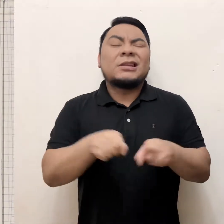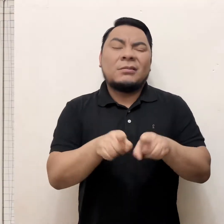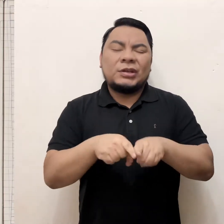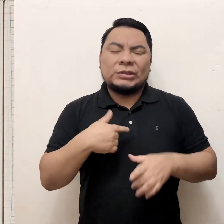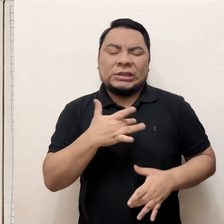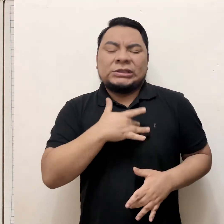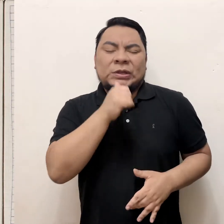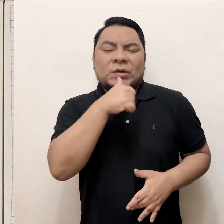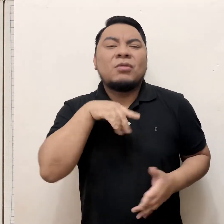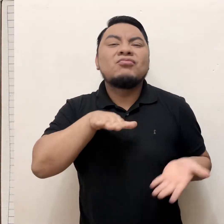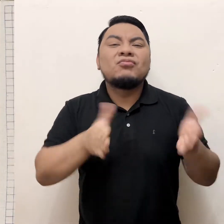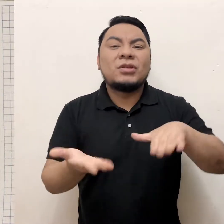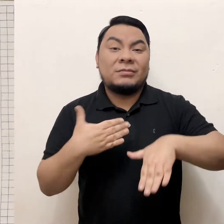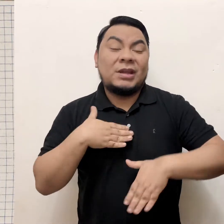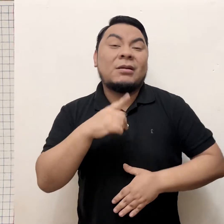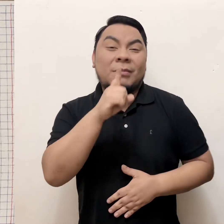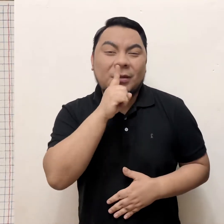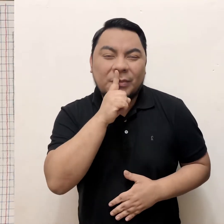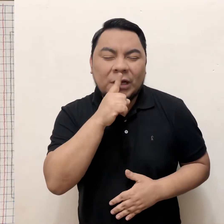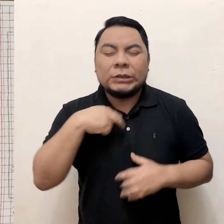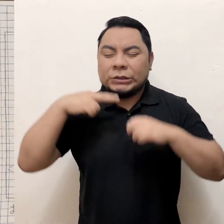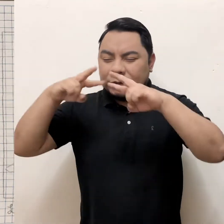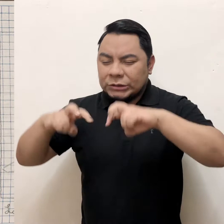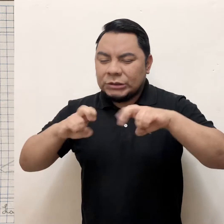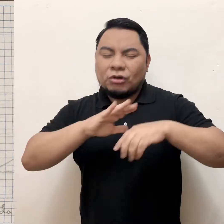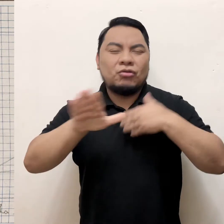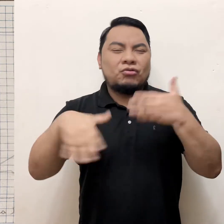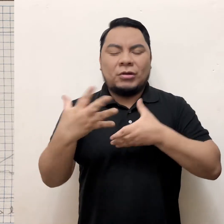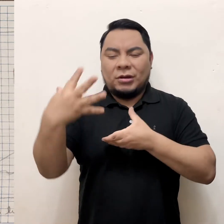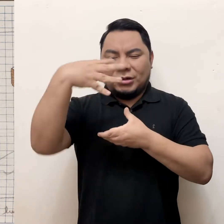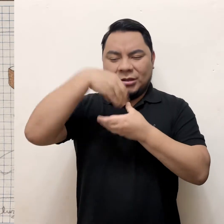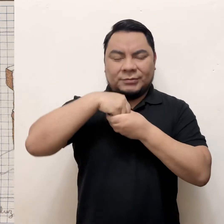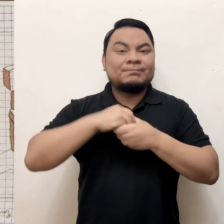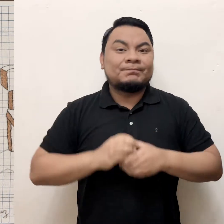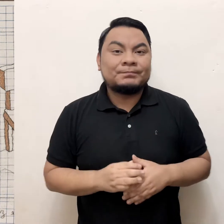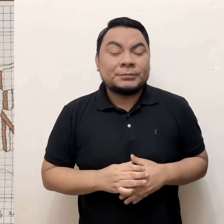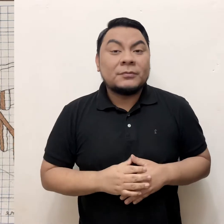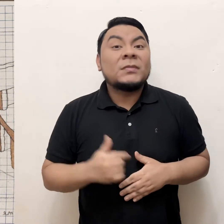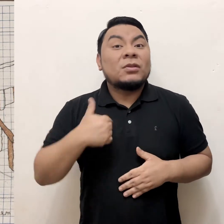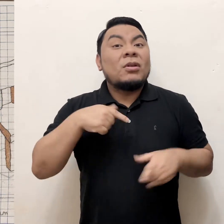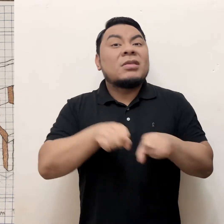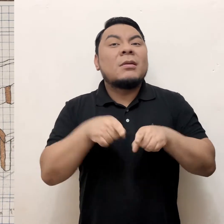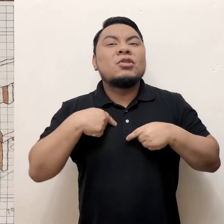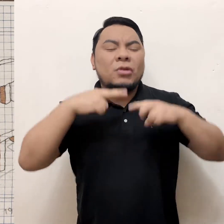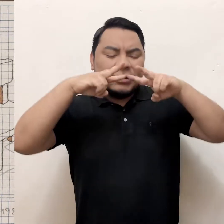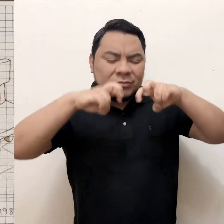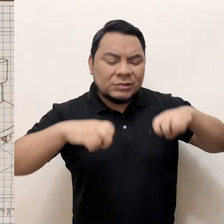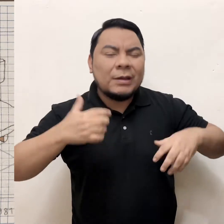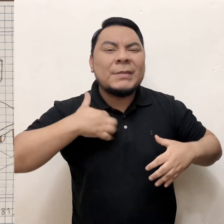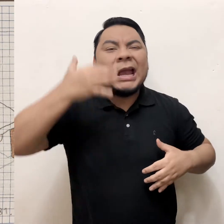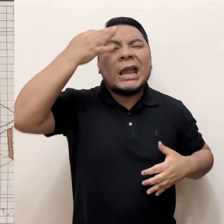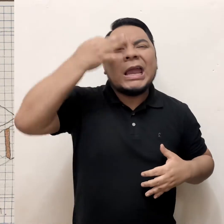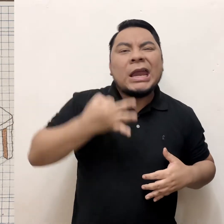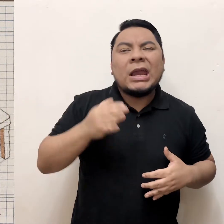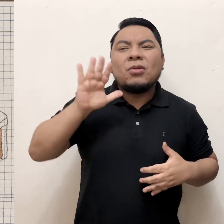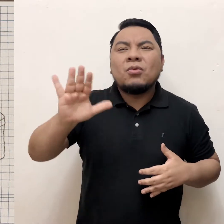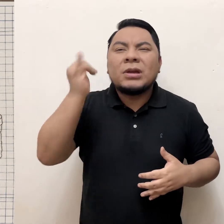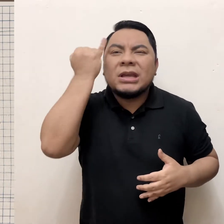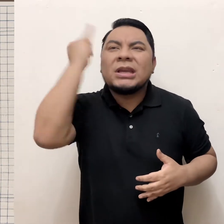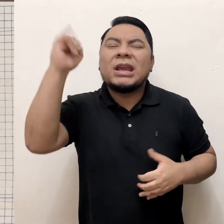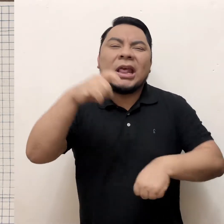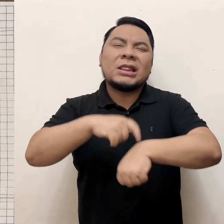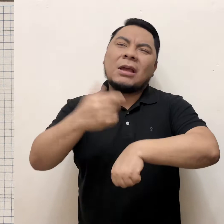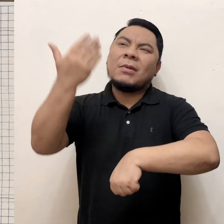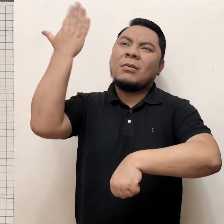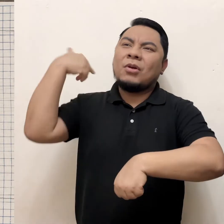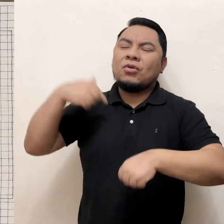mi padre y todo lo que eso me enseñó. Indago en mis creencias, en las ideas de tiempo y